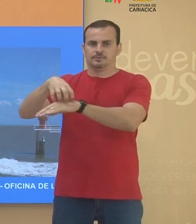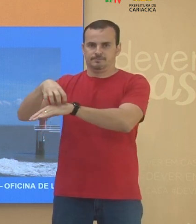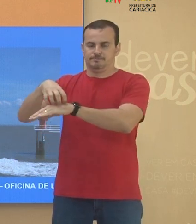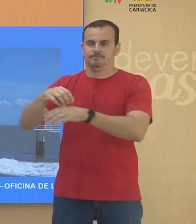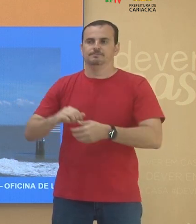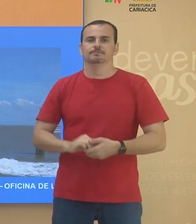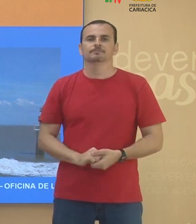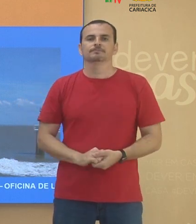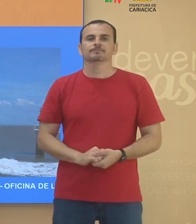Balsa.